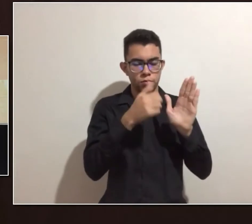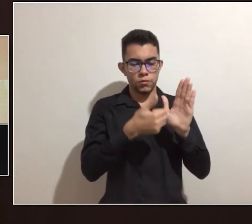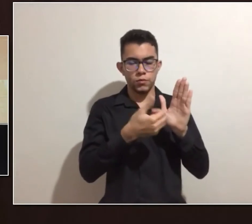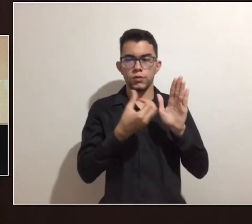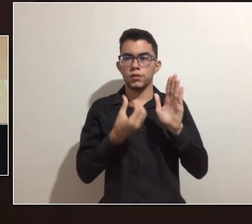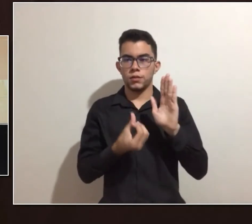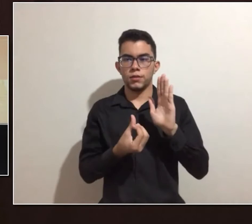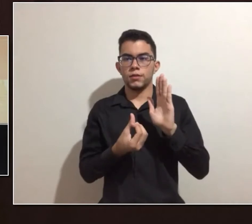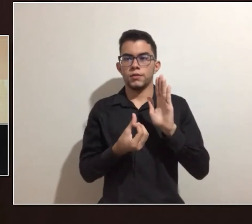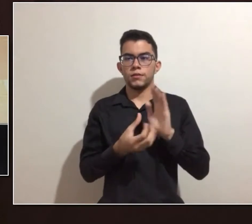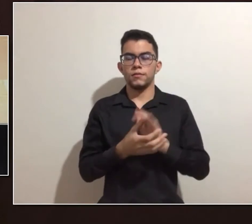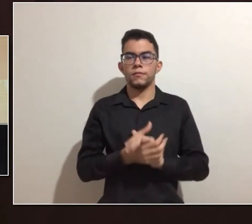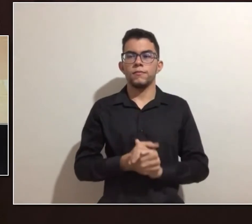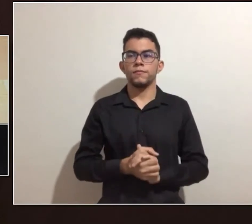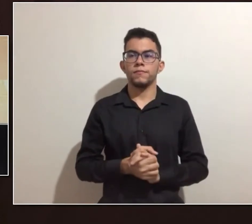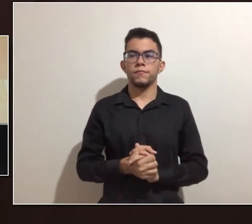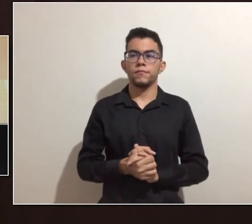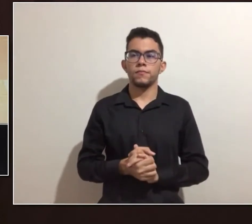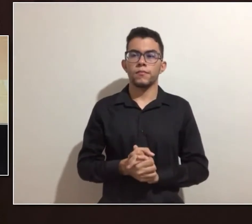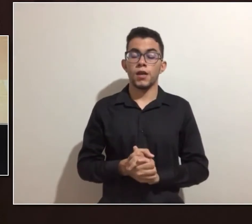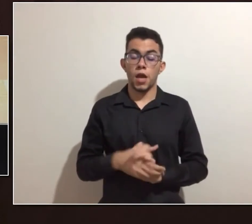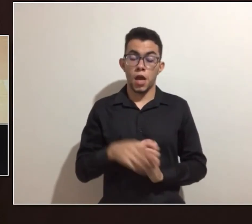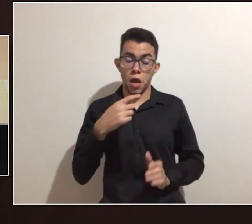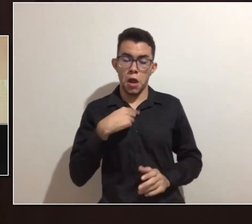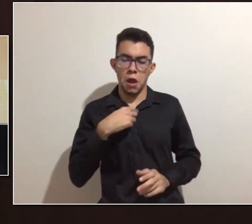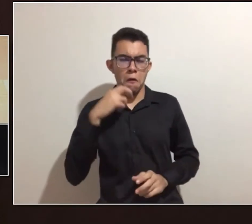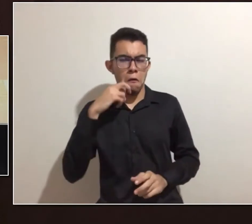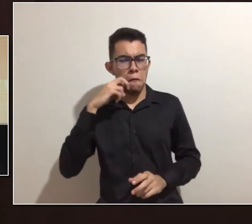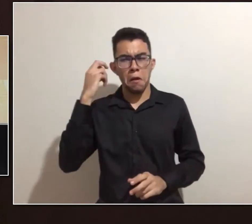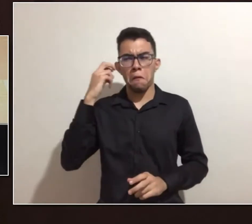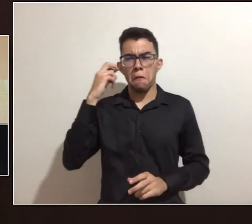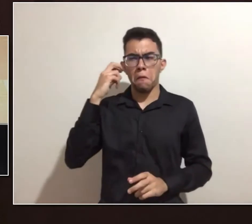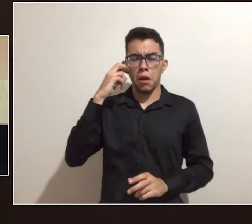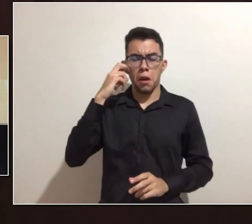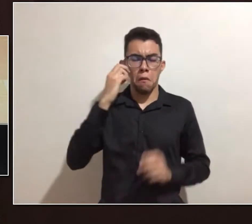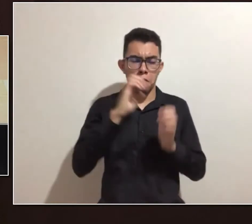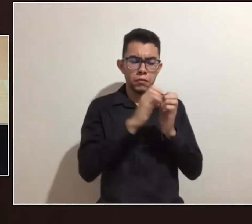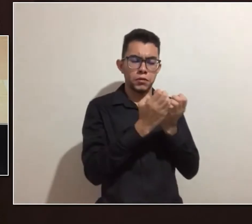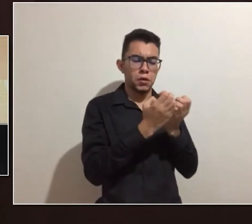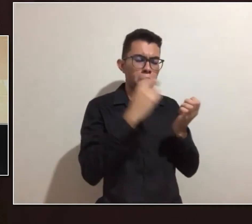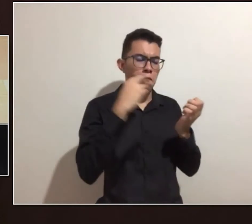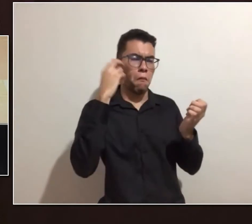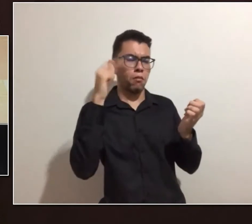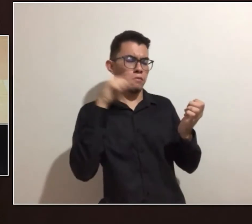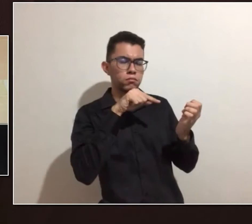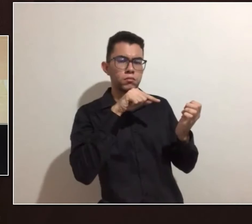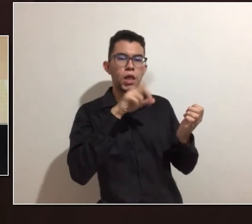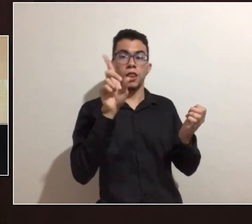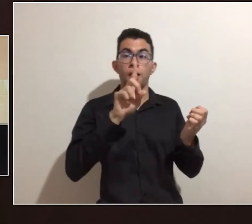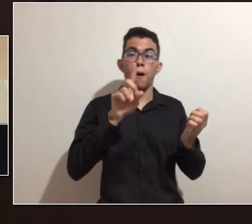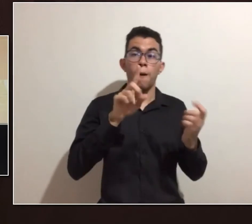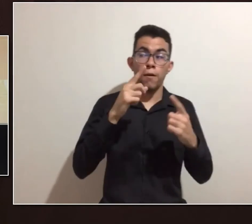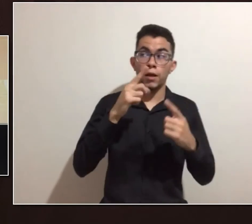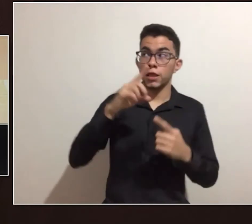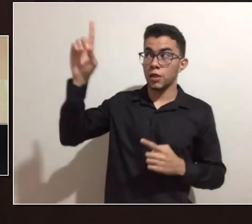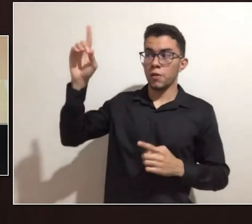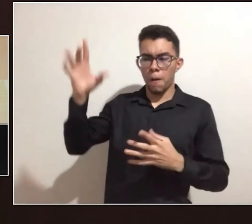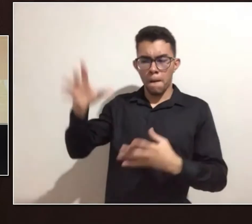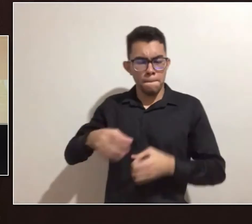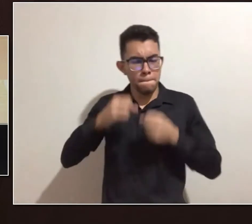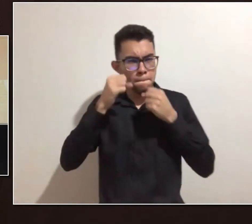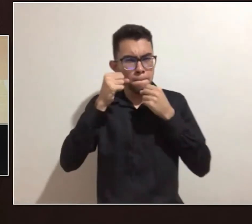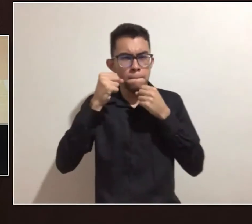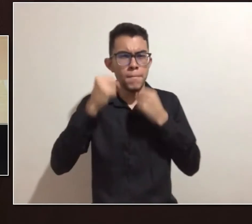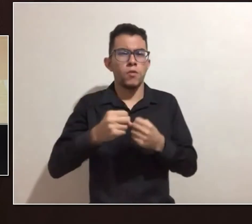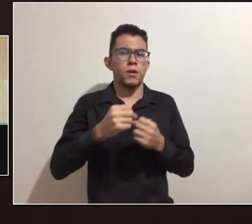Pois não me envergonho do evangelho, porque é o poder de Deus para a salvação de todo